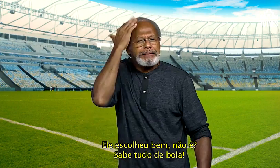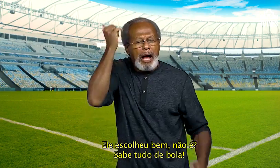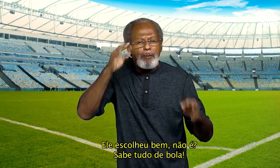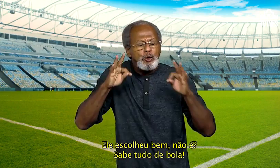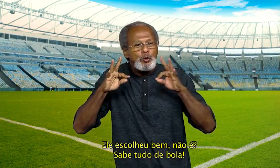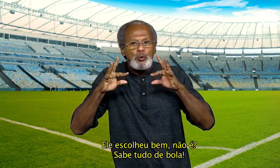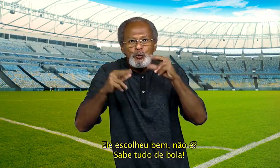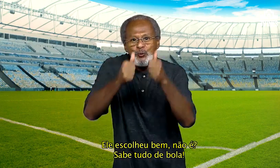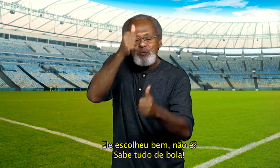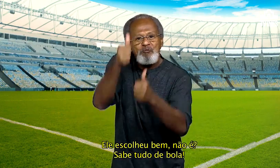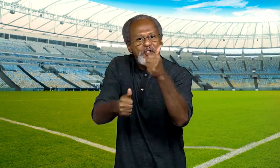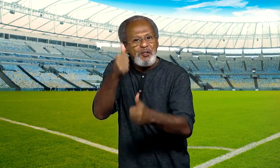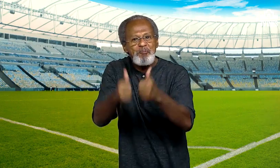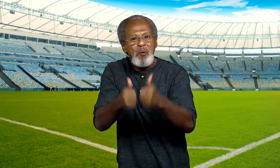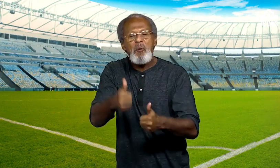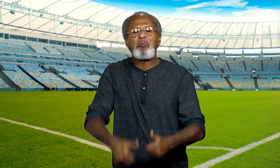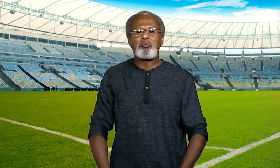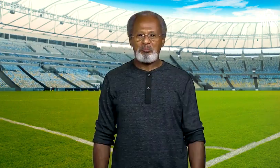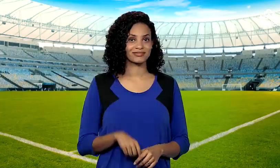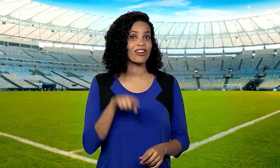Sabe tudo de bola.